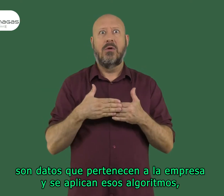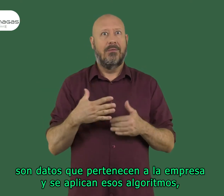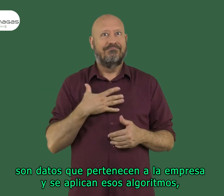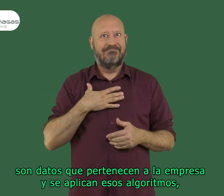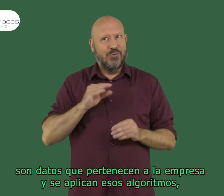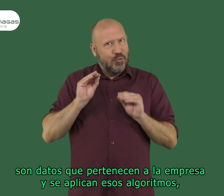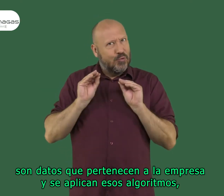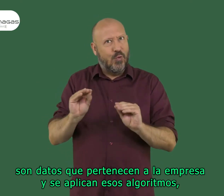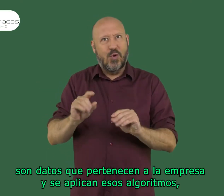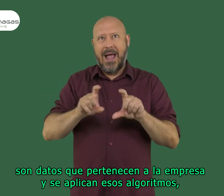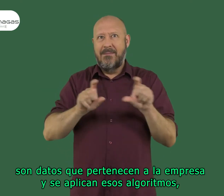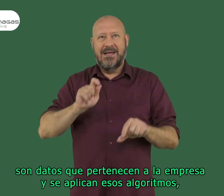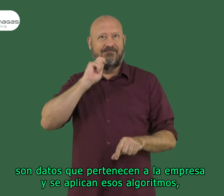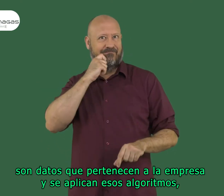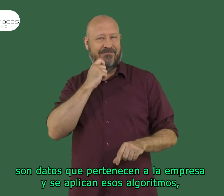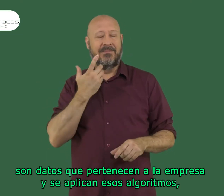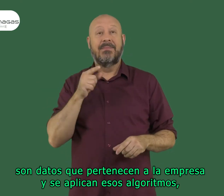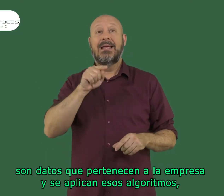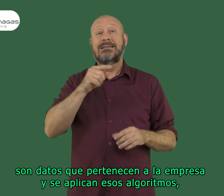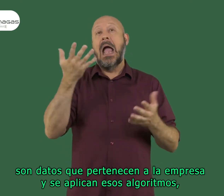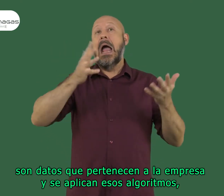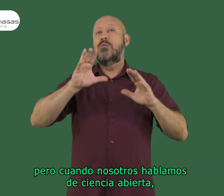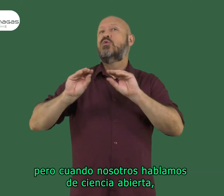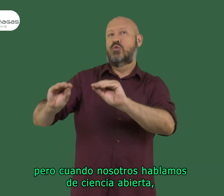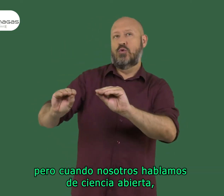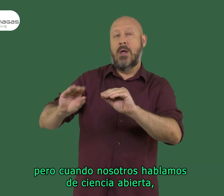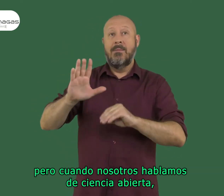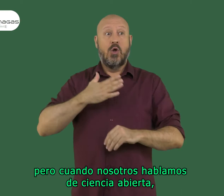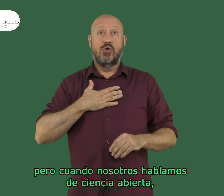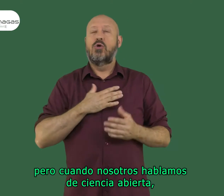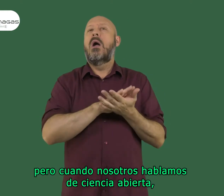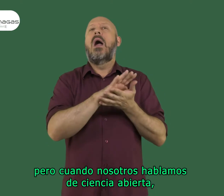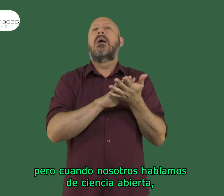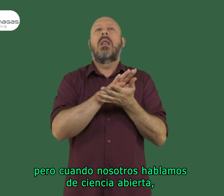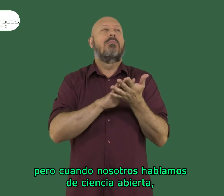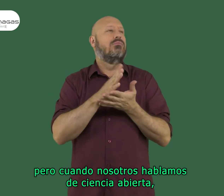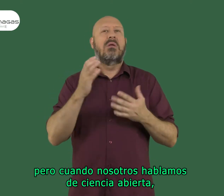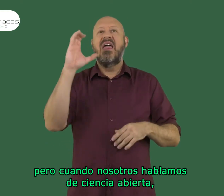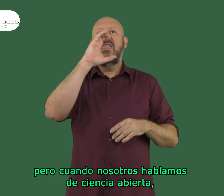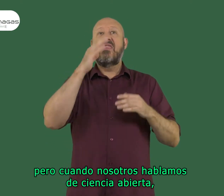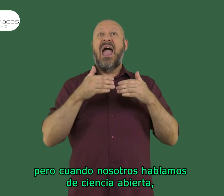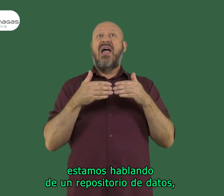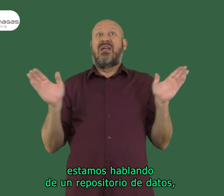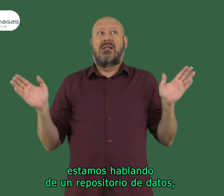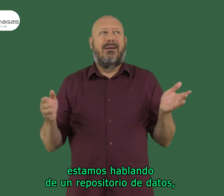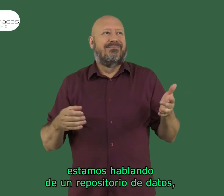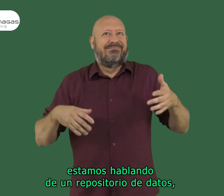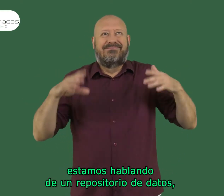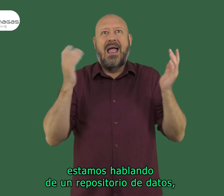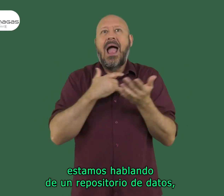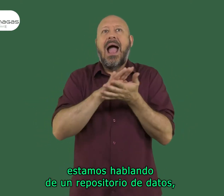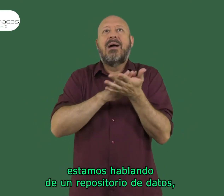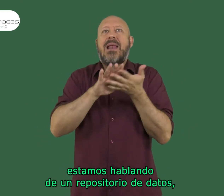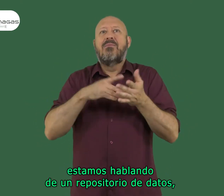que pertenecen a la empresa y se aplican esos algoritmos. Pero cuando nosotros hablamos de ciencia abierta, estamos hablando